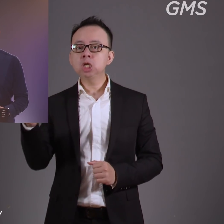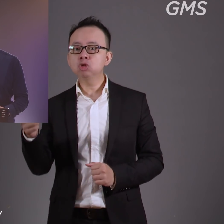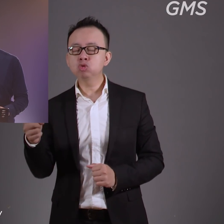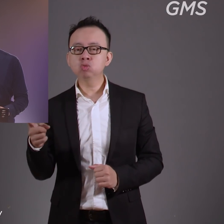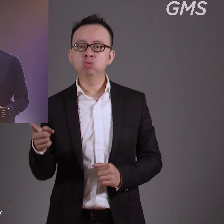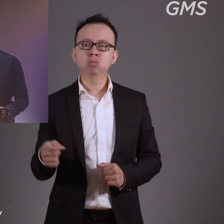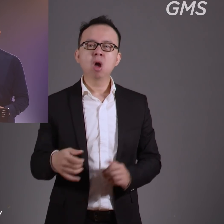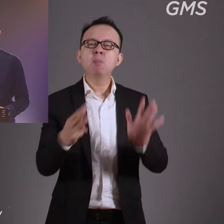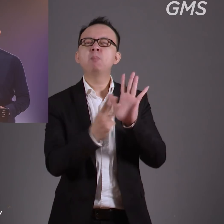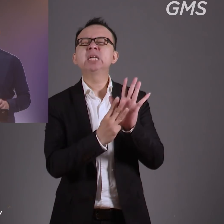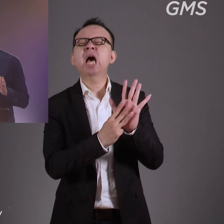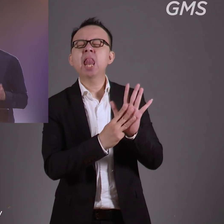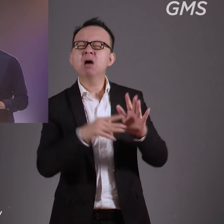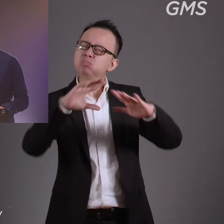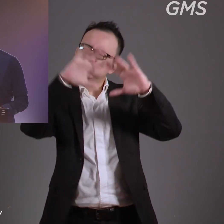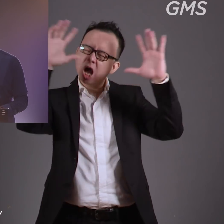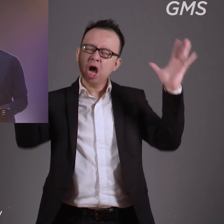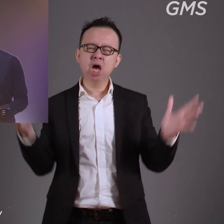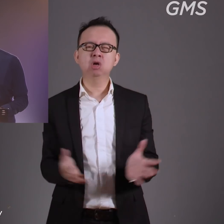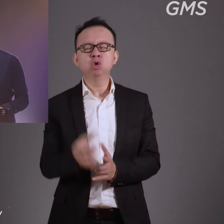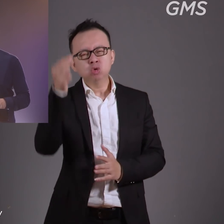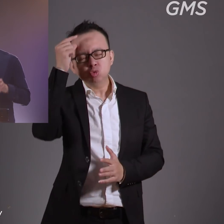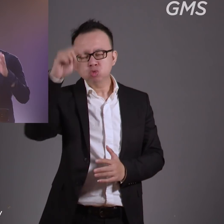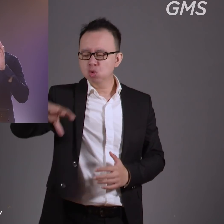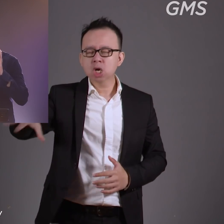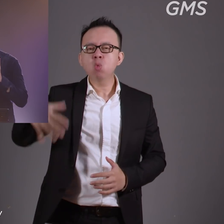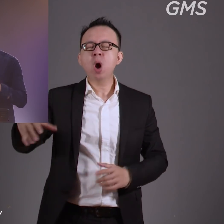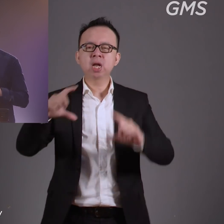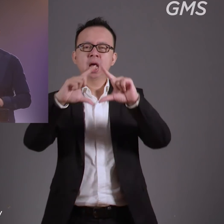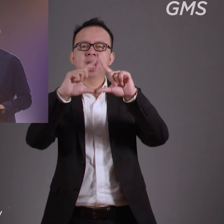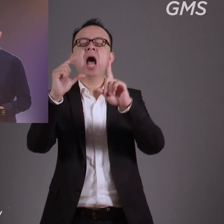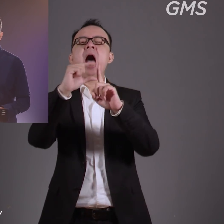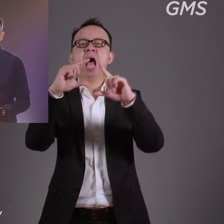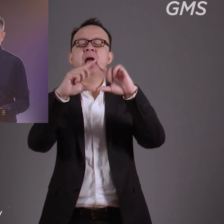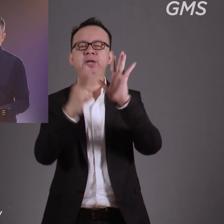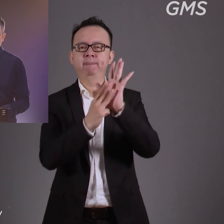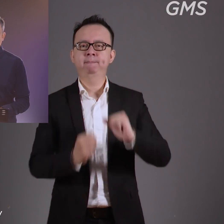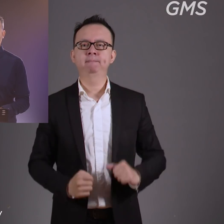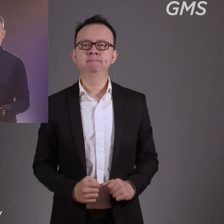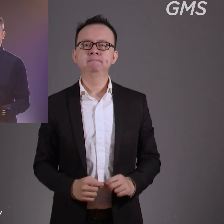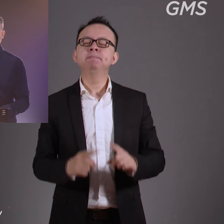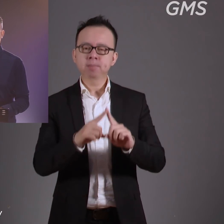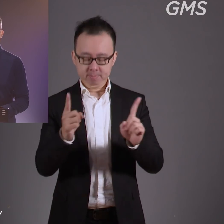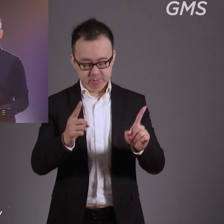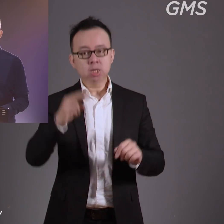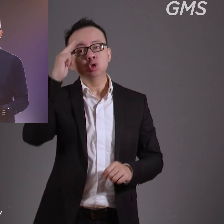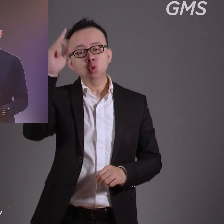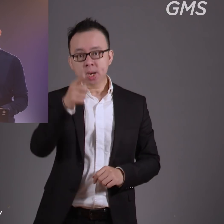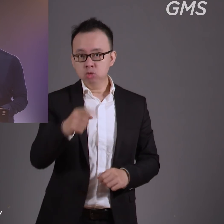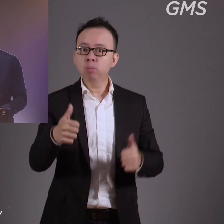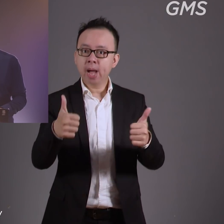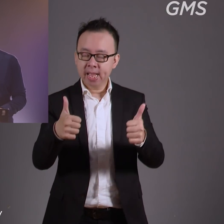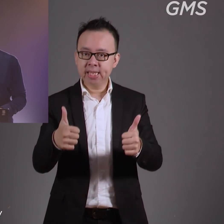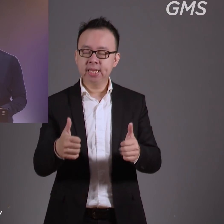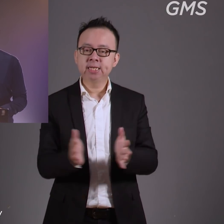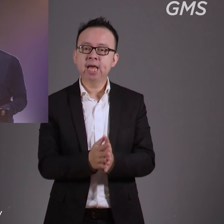besar buat ciptaan. Buat keluarga Adam, itu pasti sedihnya nggak keruan. Tapi Tuhan baik. Tuhan memberi